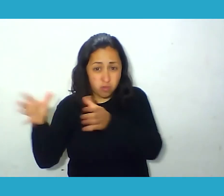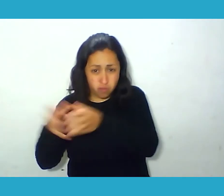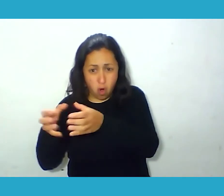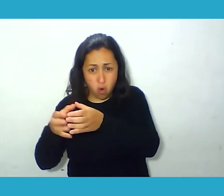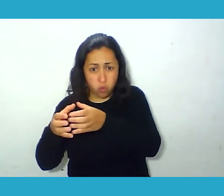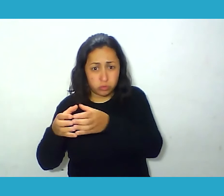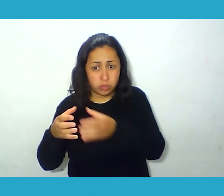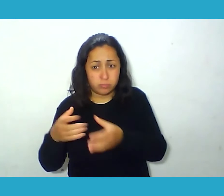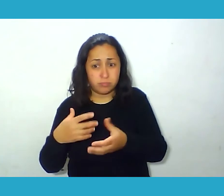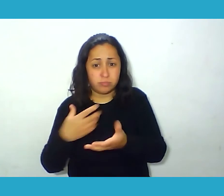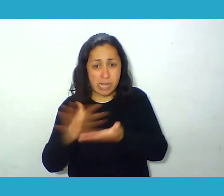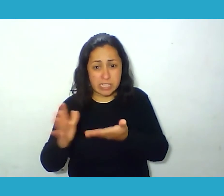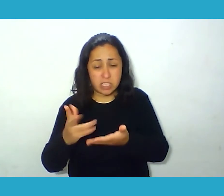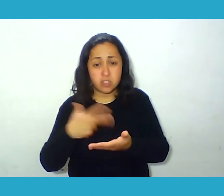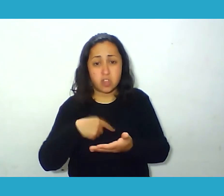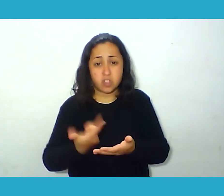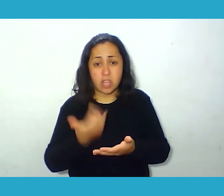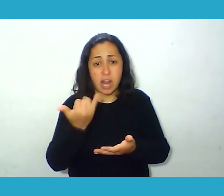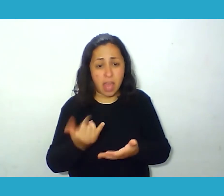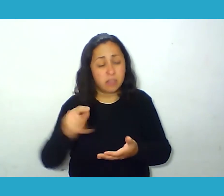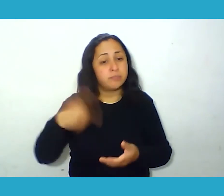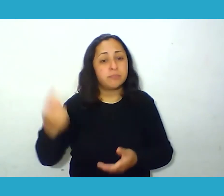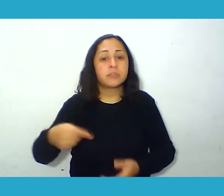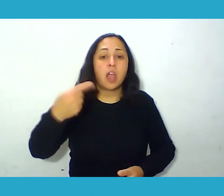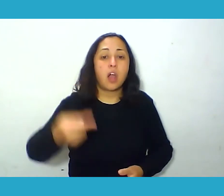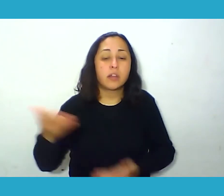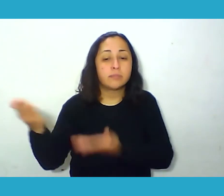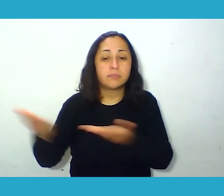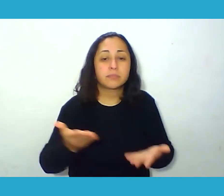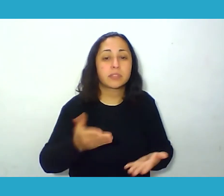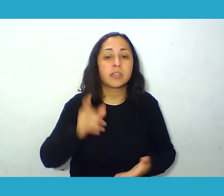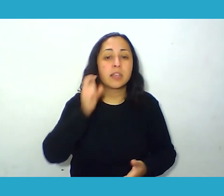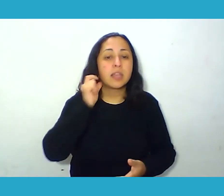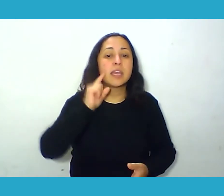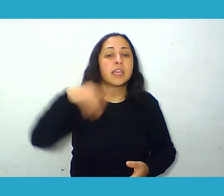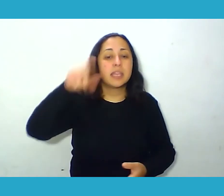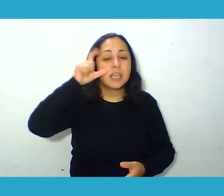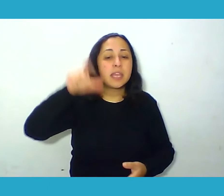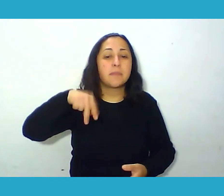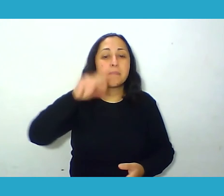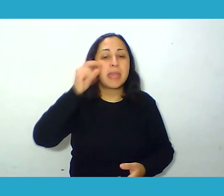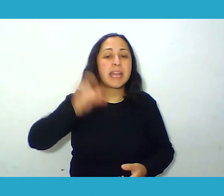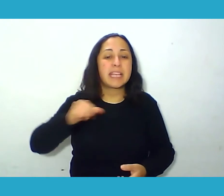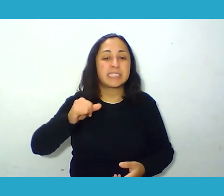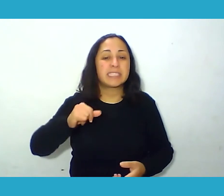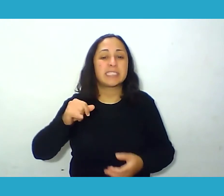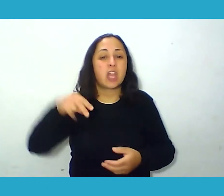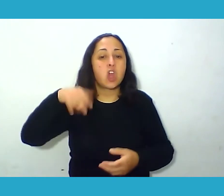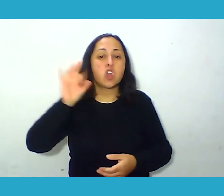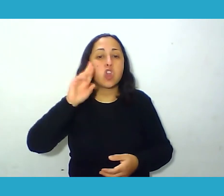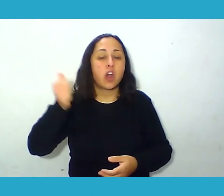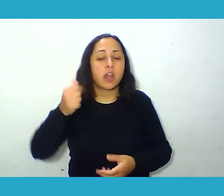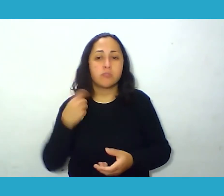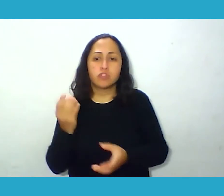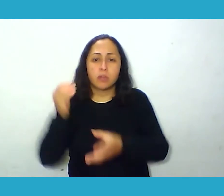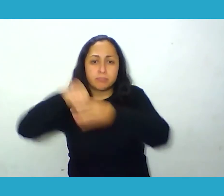conjunto. Continúa con la participación habida y se la invita a participar a la señora Jiménez Nora Beatriz. Dice ser